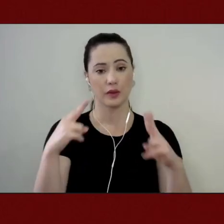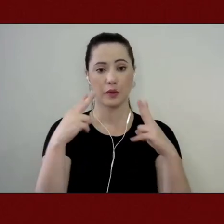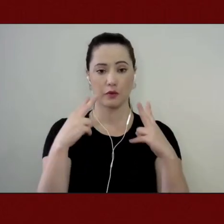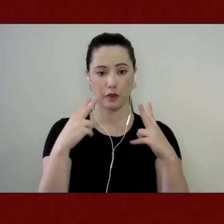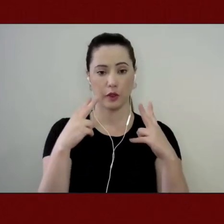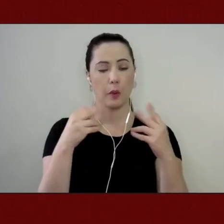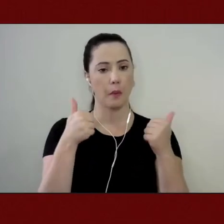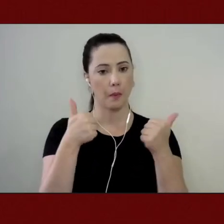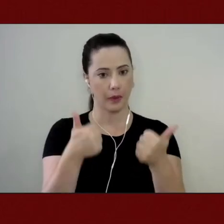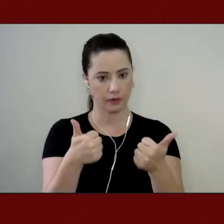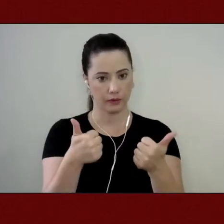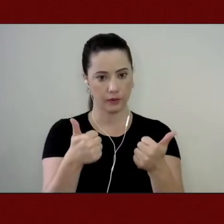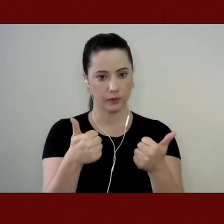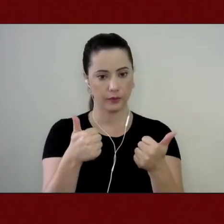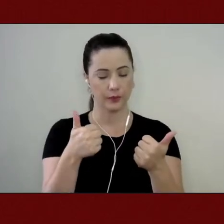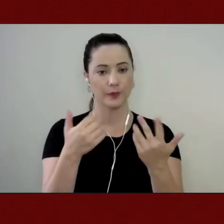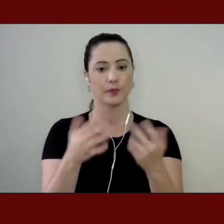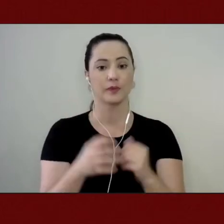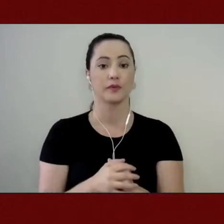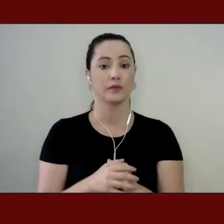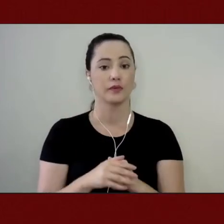bem.